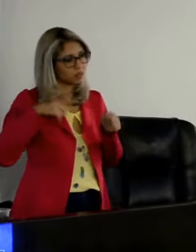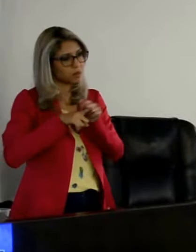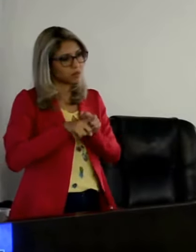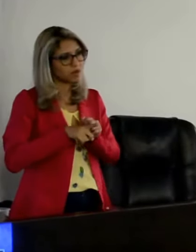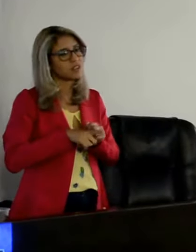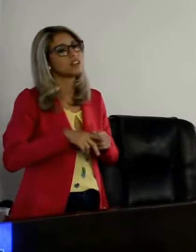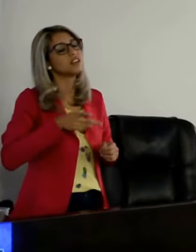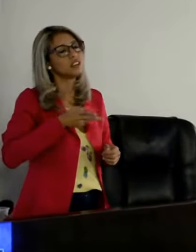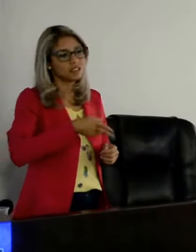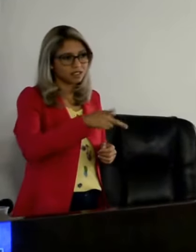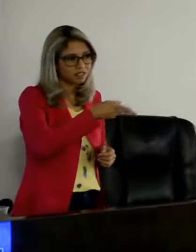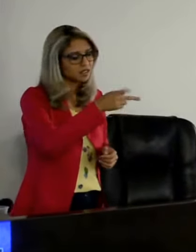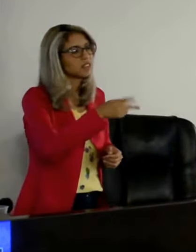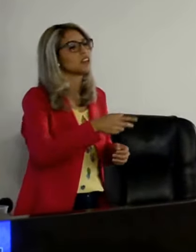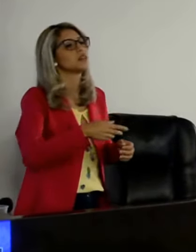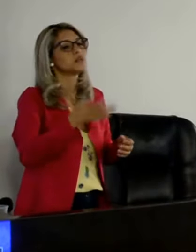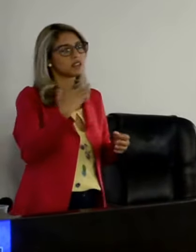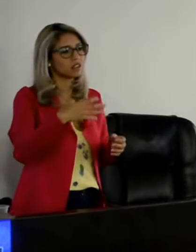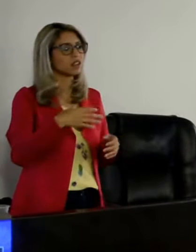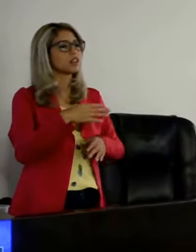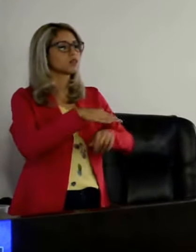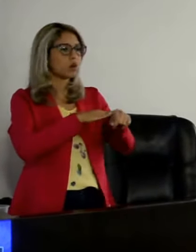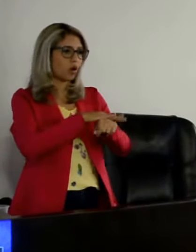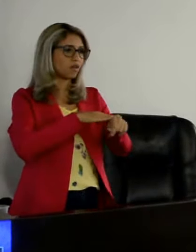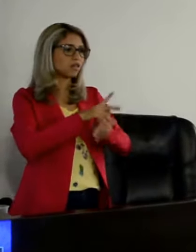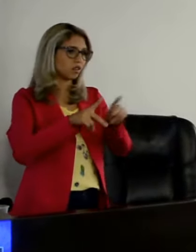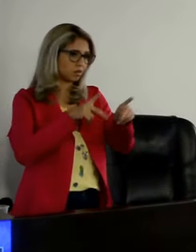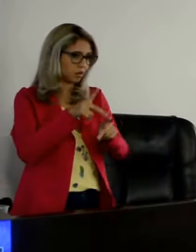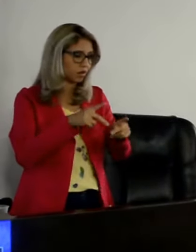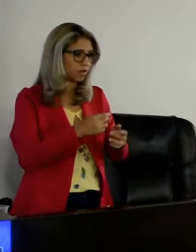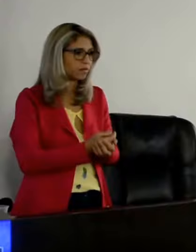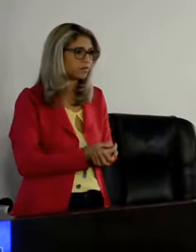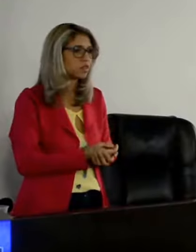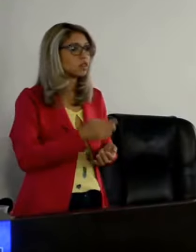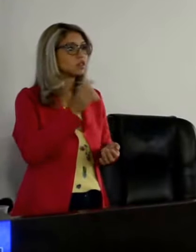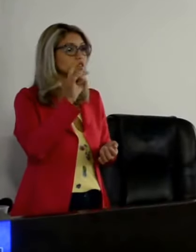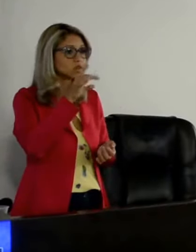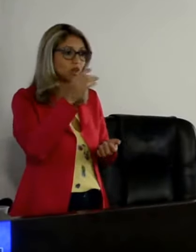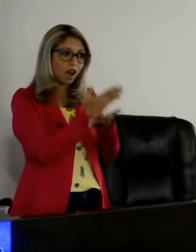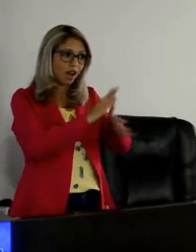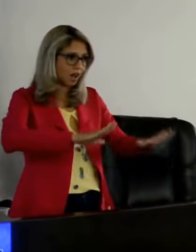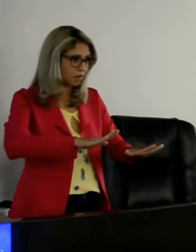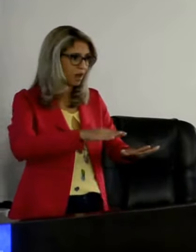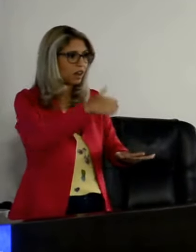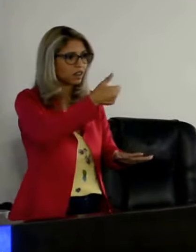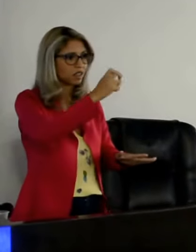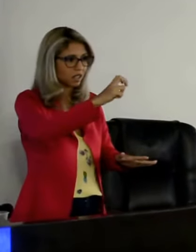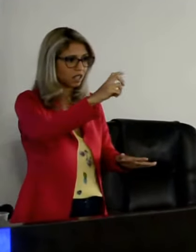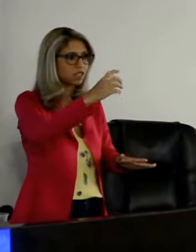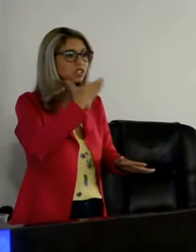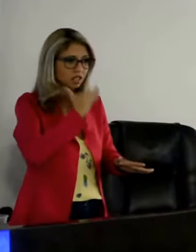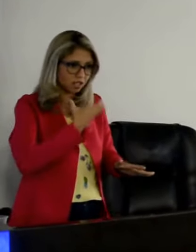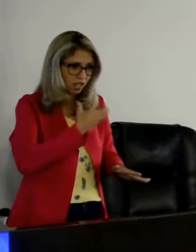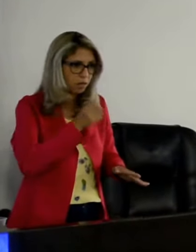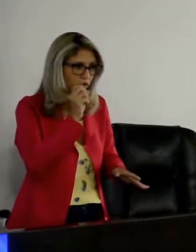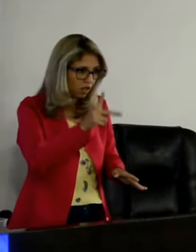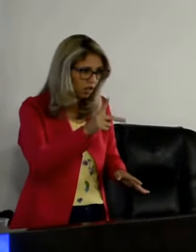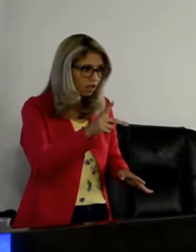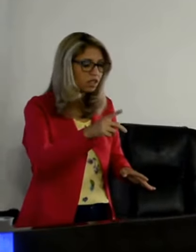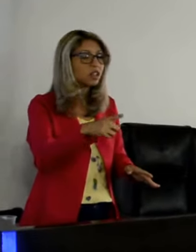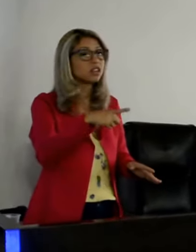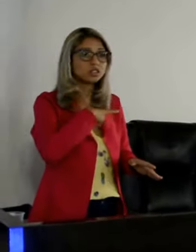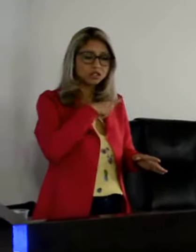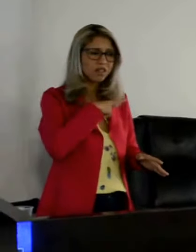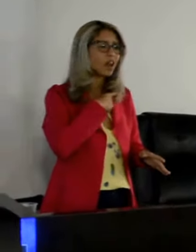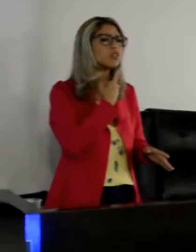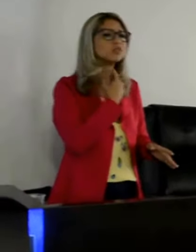vamos finalizar, o orçamento vai ser finalizado até o dia 15 de dezembro. Então, se perguntas ainda não foram